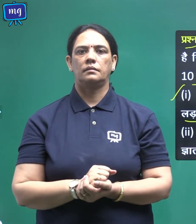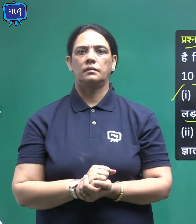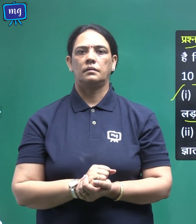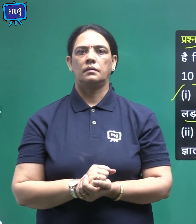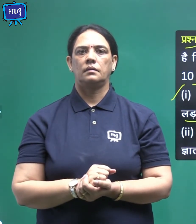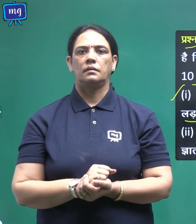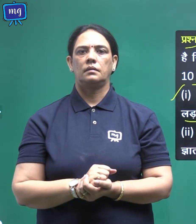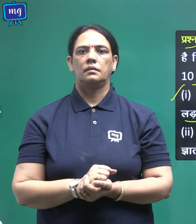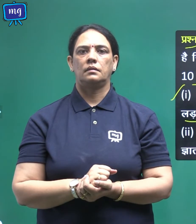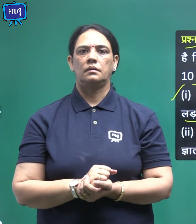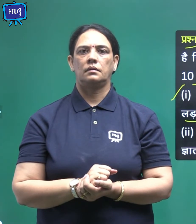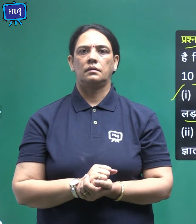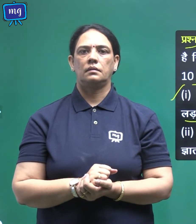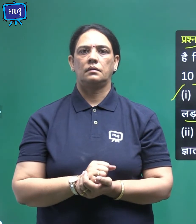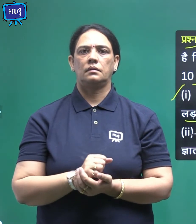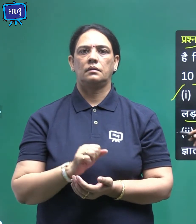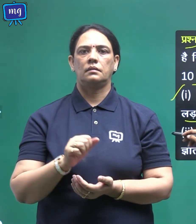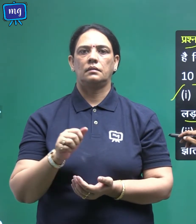से अनुपात।